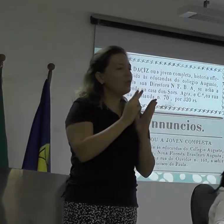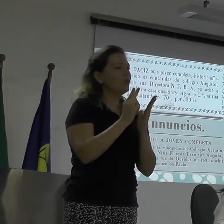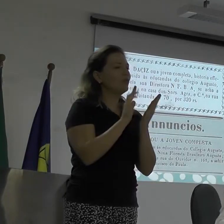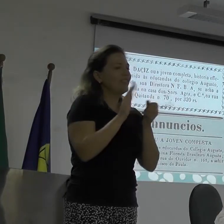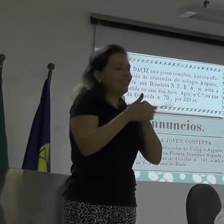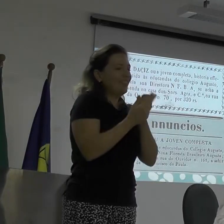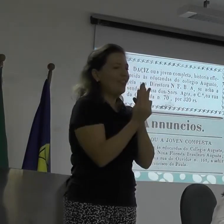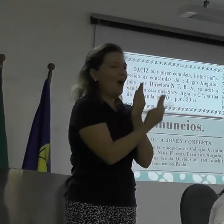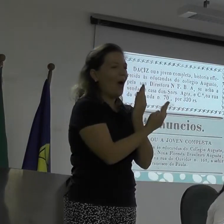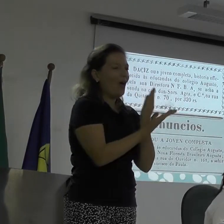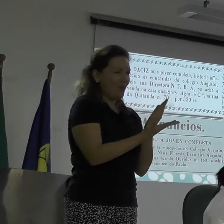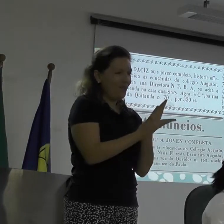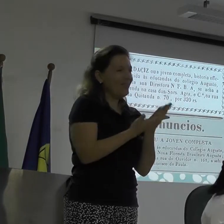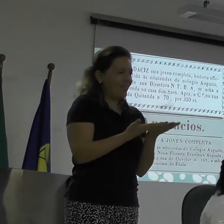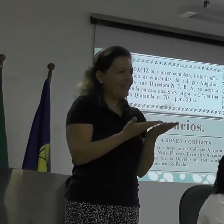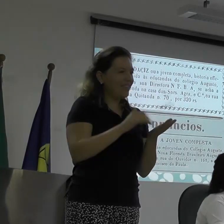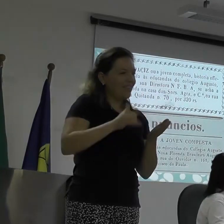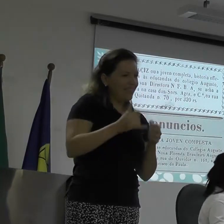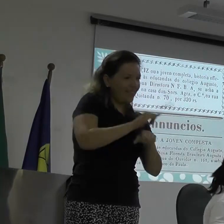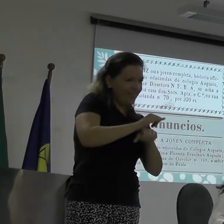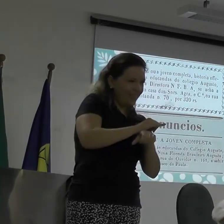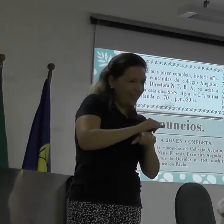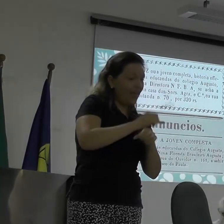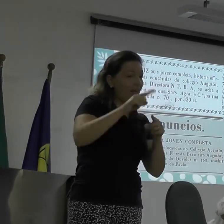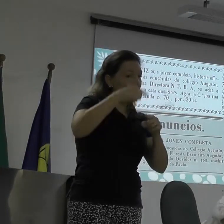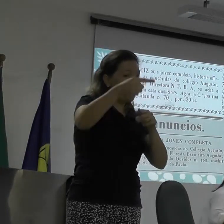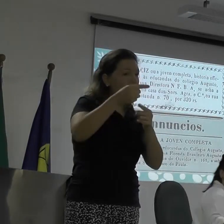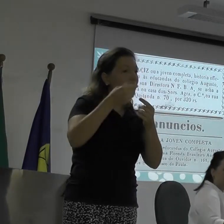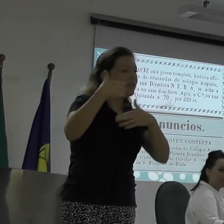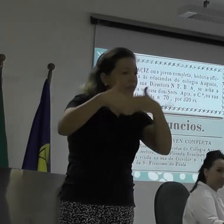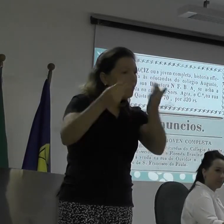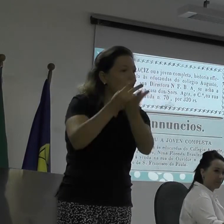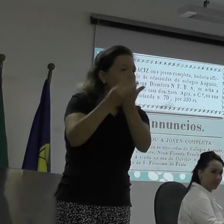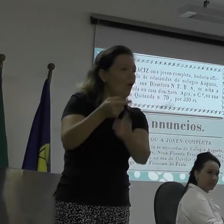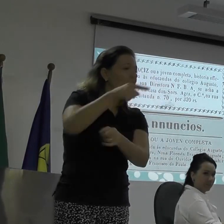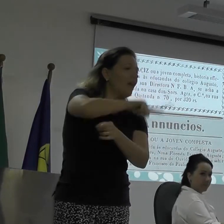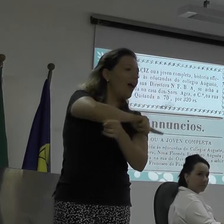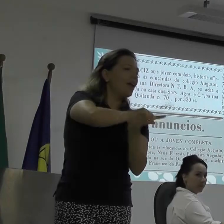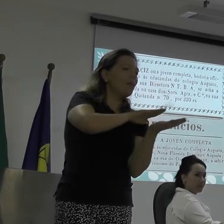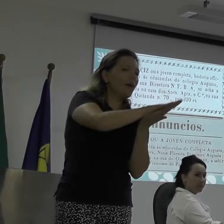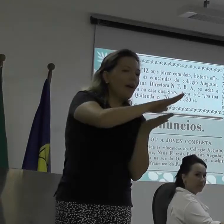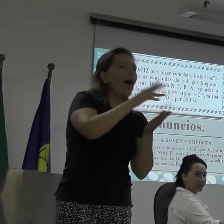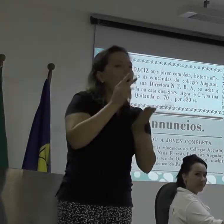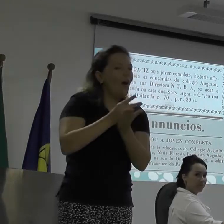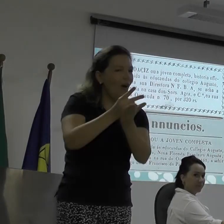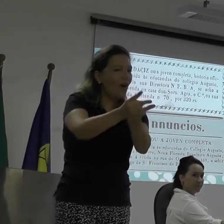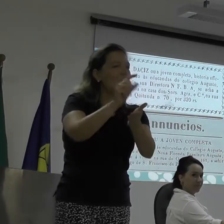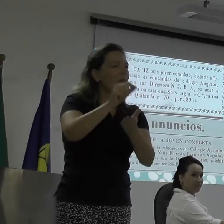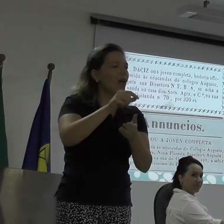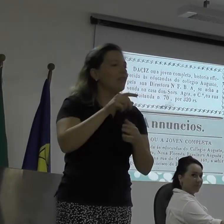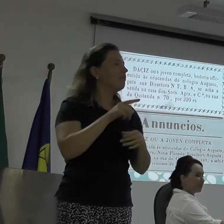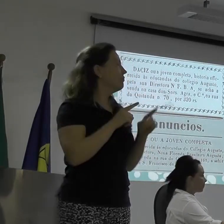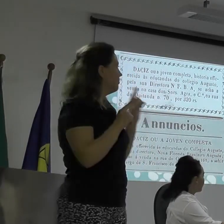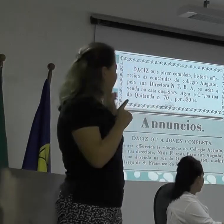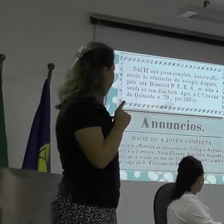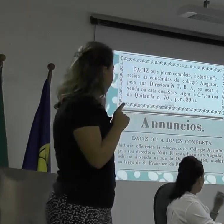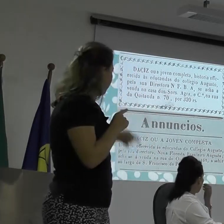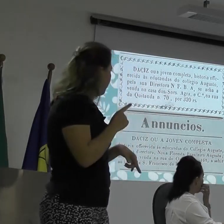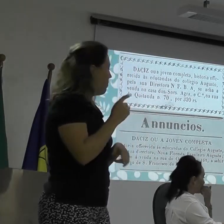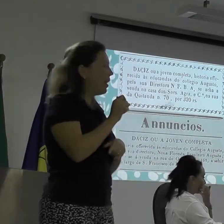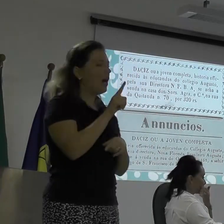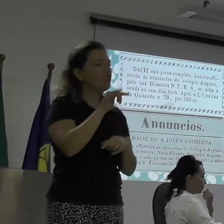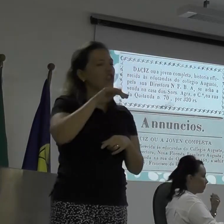Gonçalves Pinto, deu seguimento à sua obra com a publicação das crônicas Páginas de uma Vida Obscura,